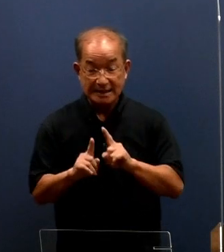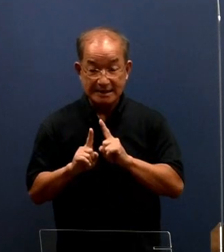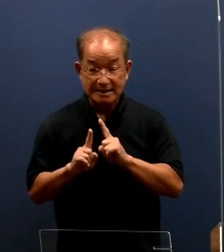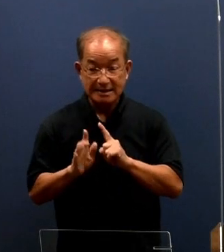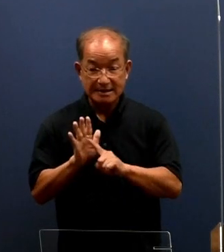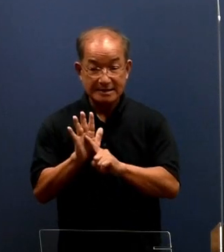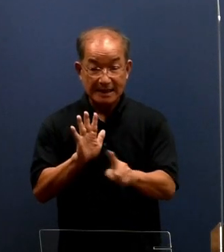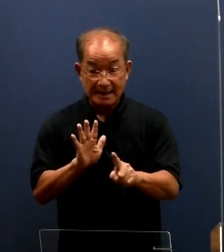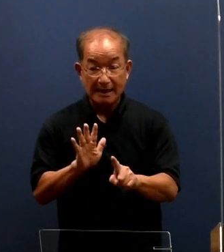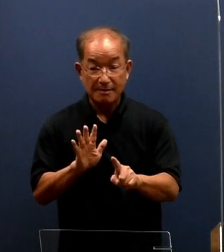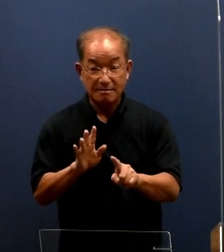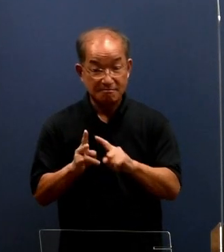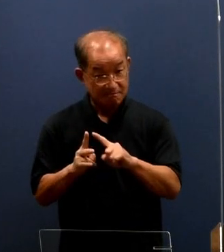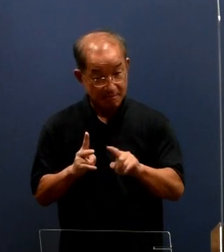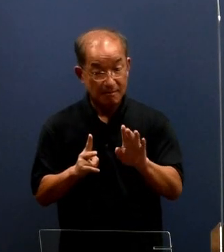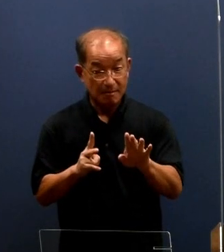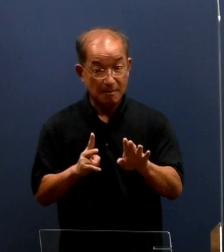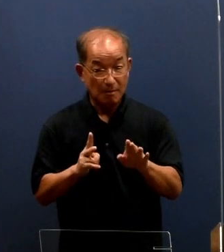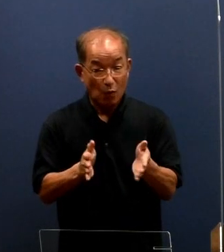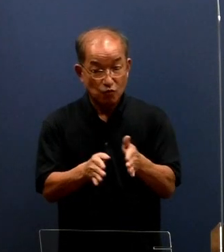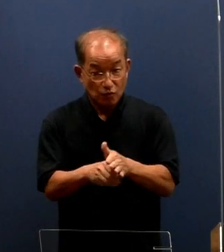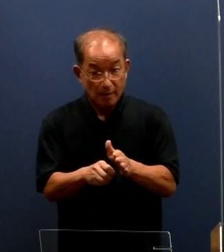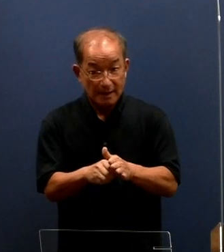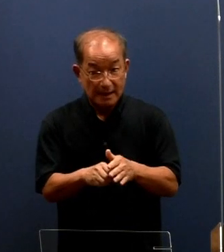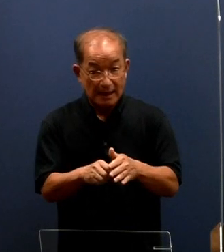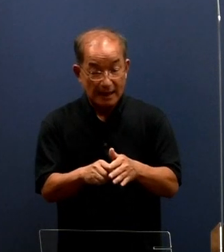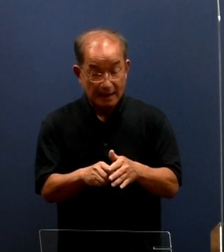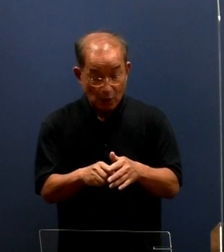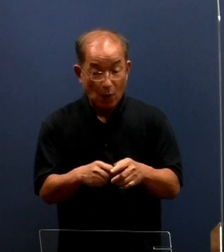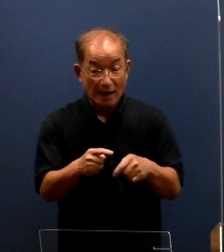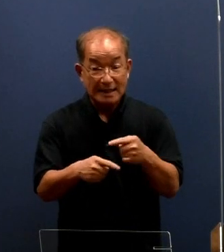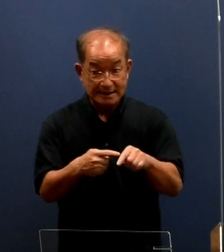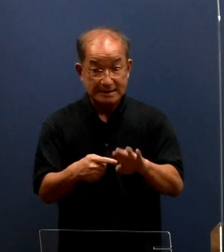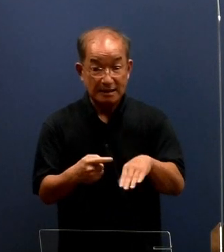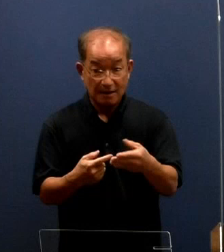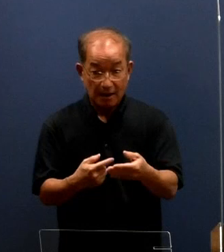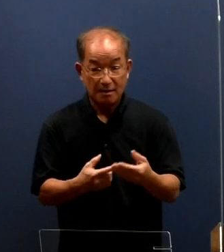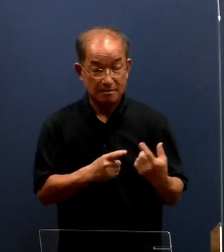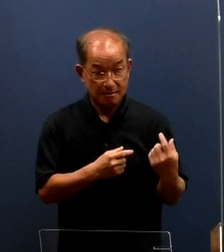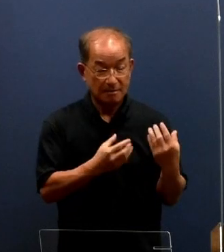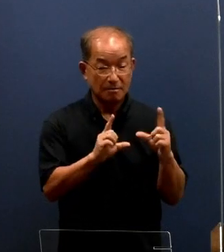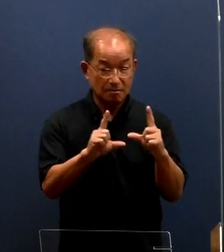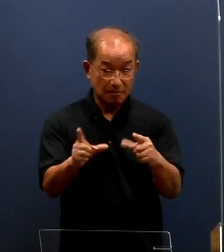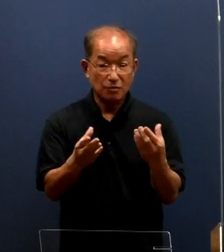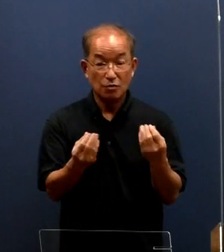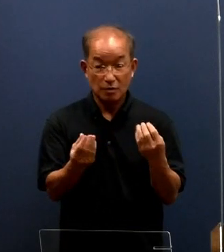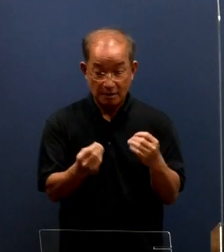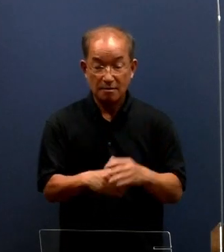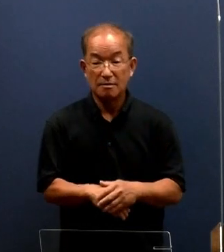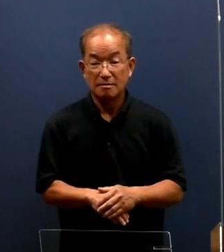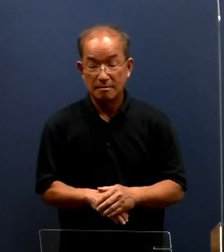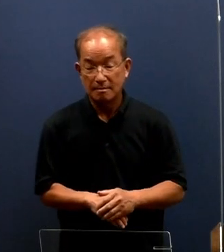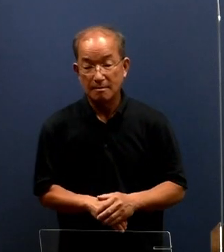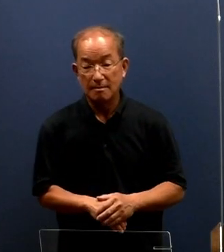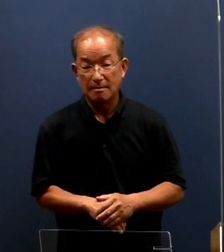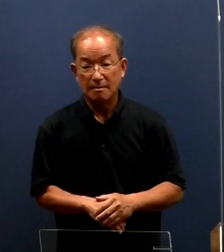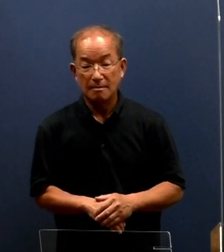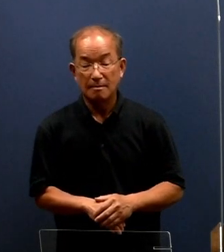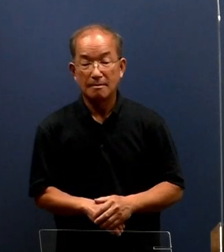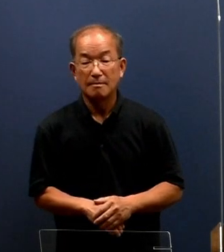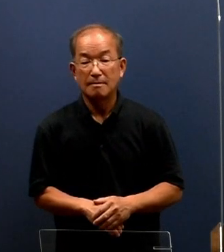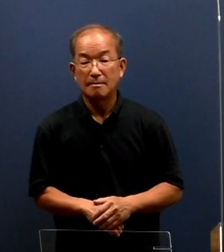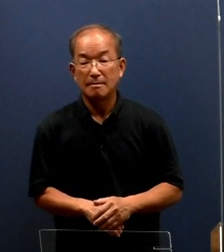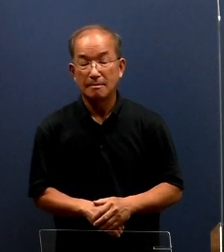措置も含めてのお話と理解でよろしい ですか。そうですよ。 わかりました。これは確認の質問でござい